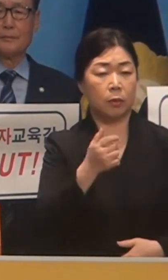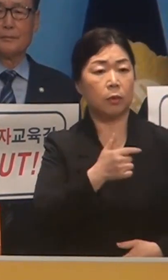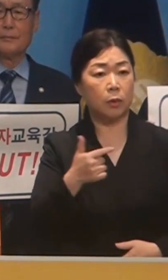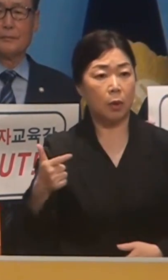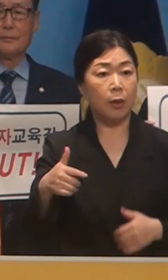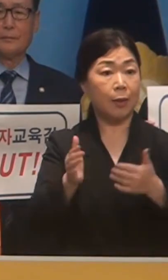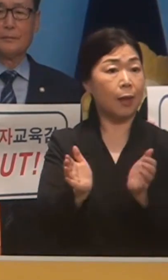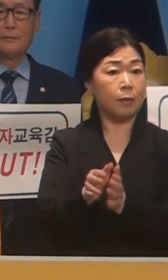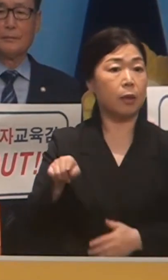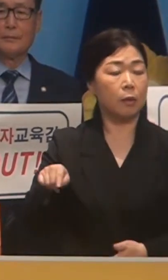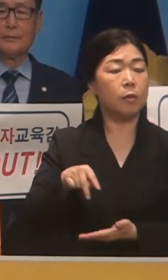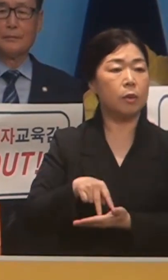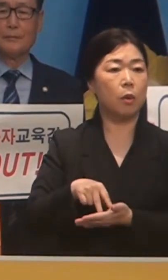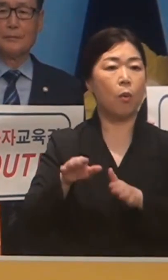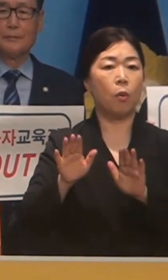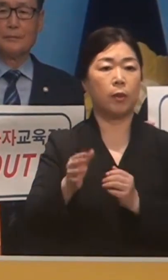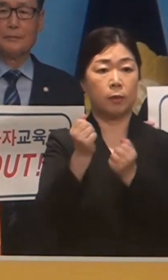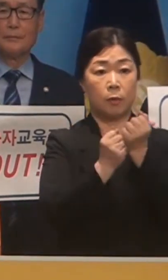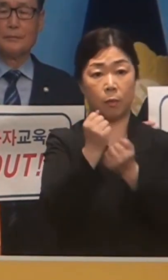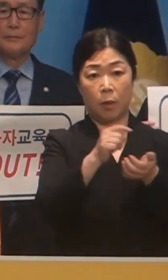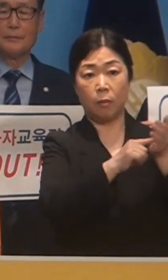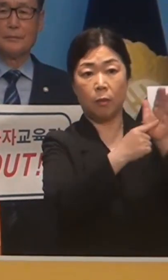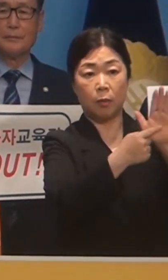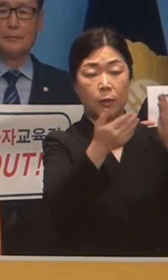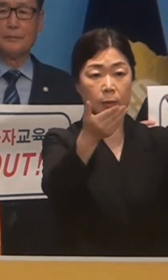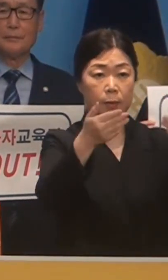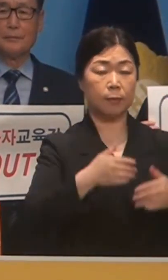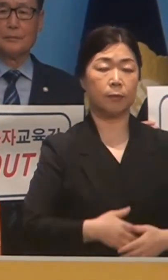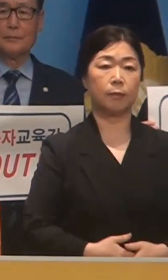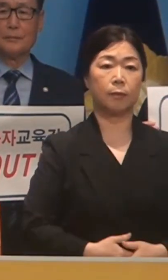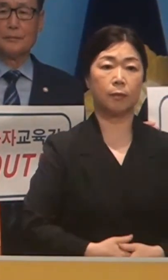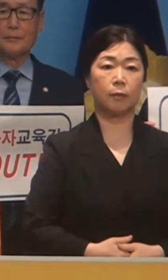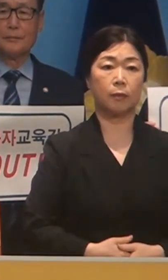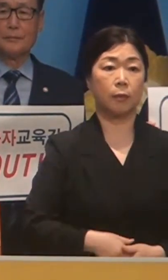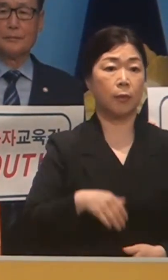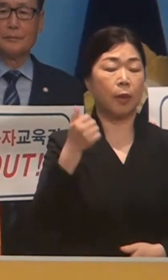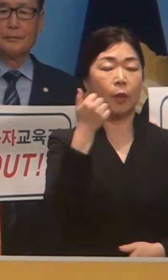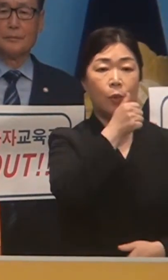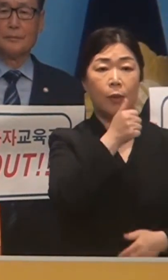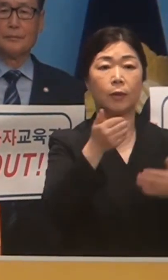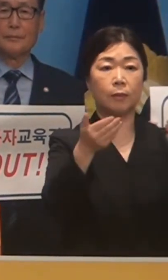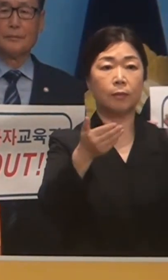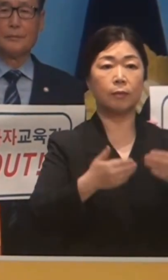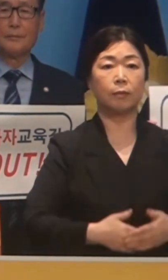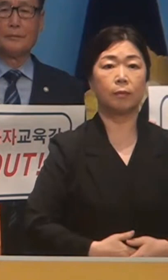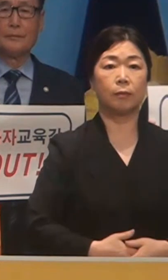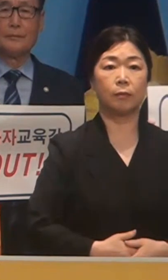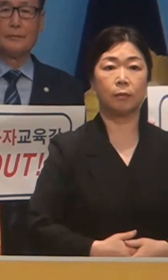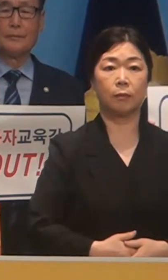이 단체들이 오늘 성명을 하기로 하겠습니다. 소개를 드리겠습니다.